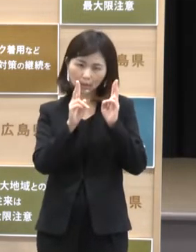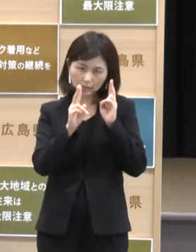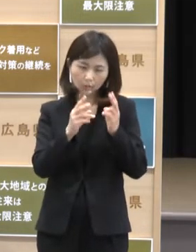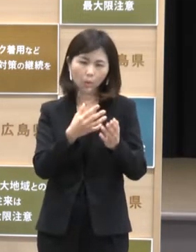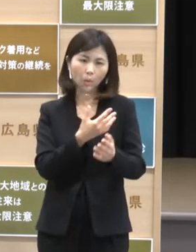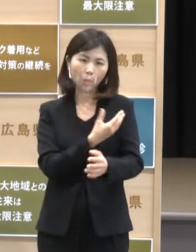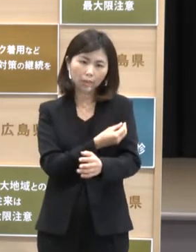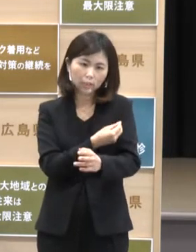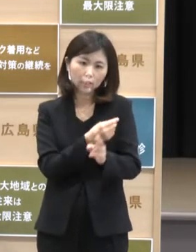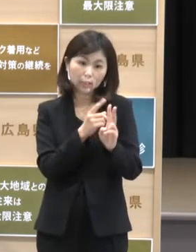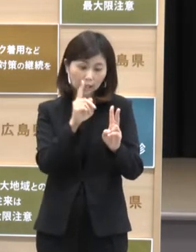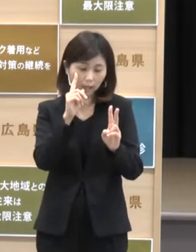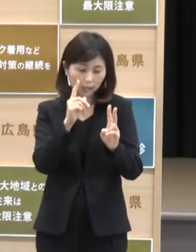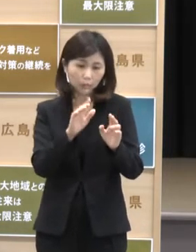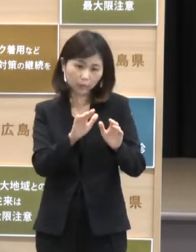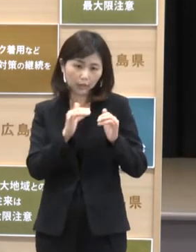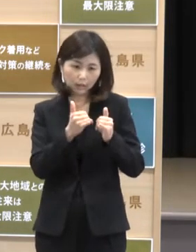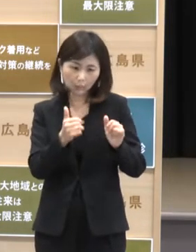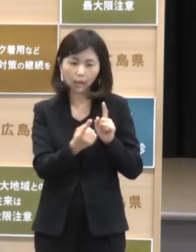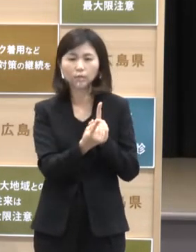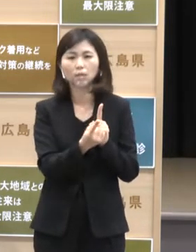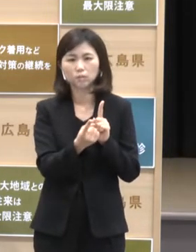こういった皆さん